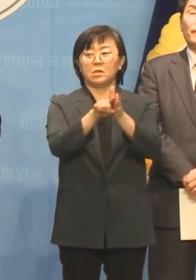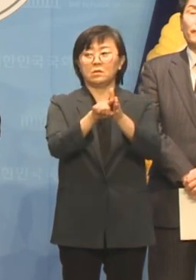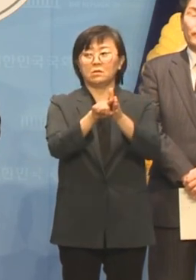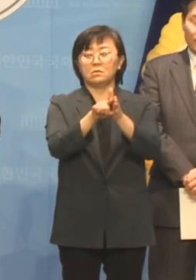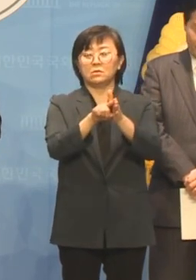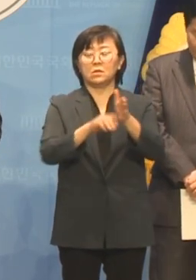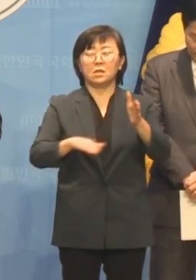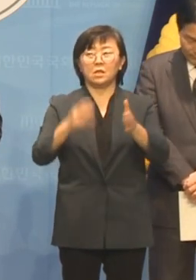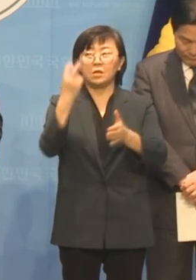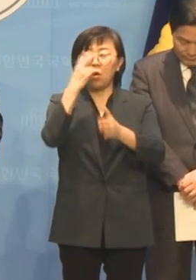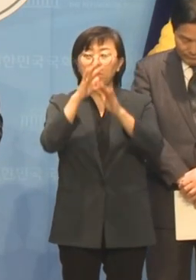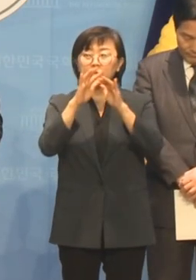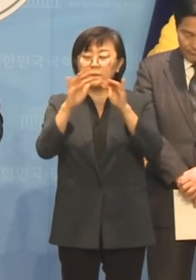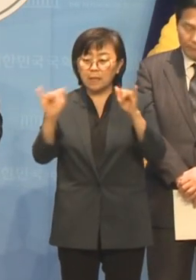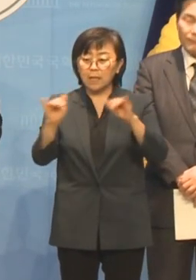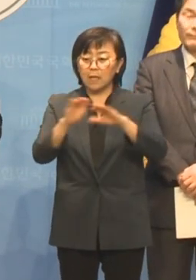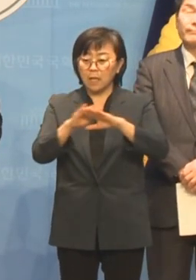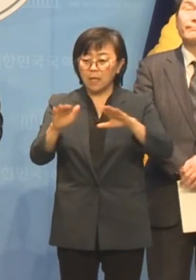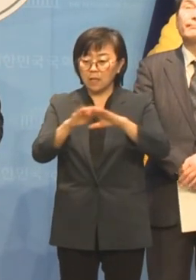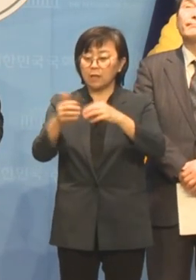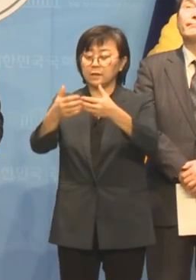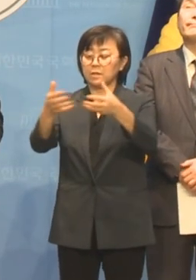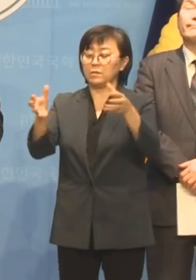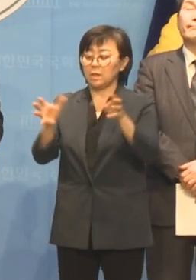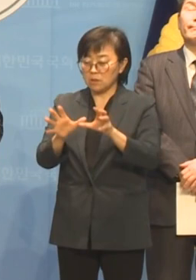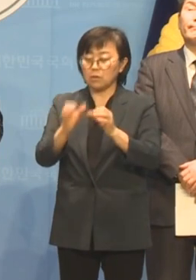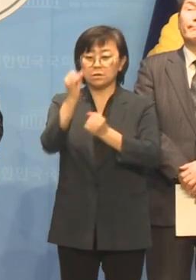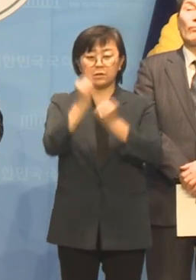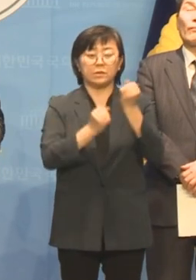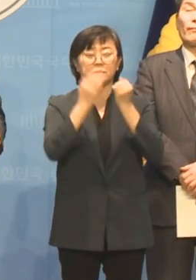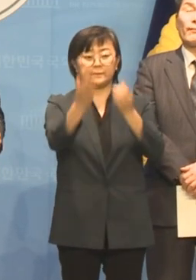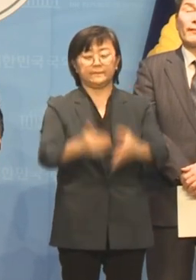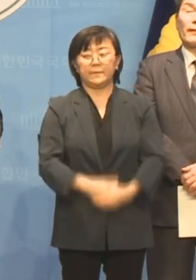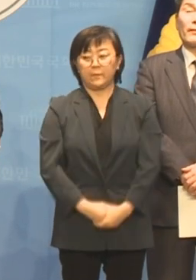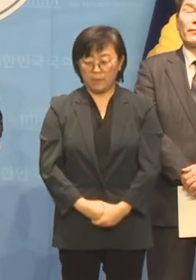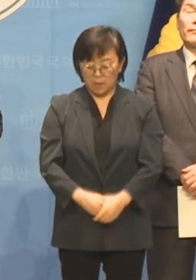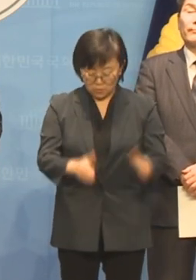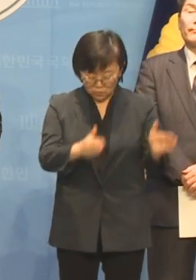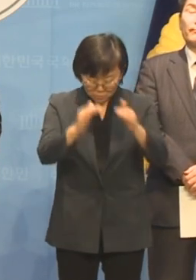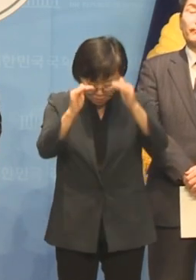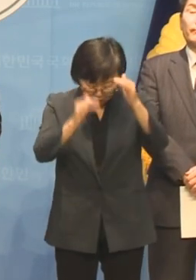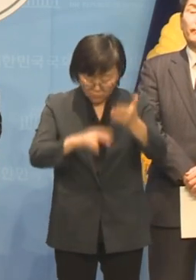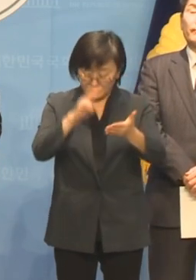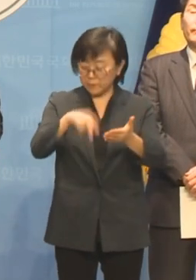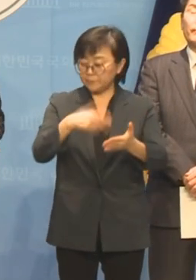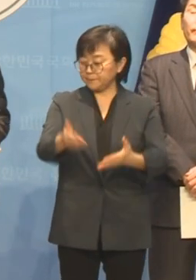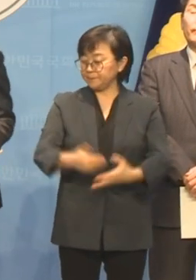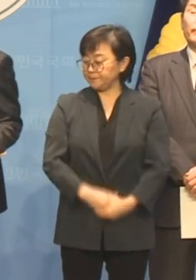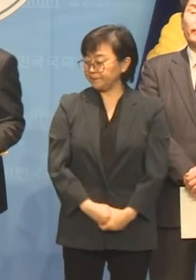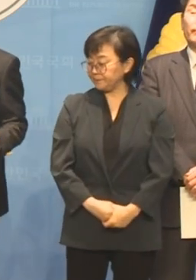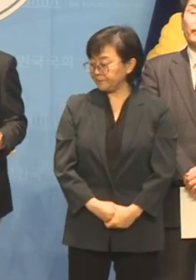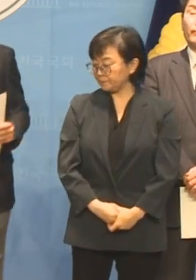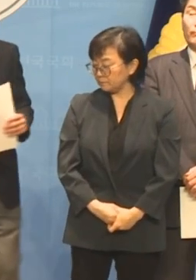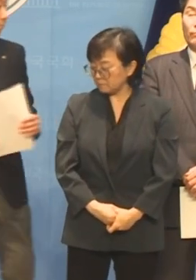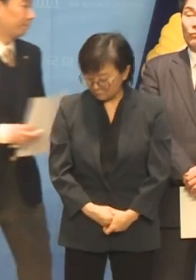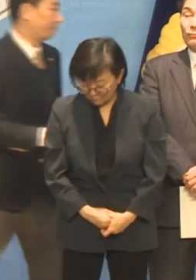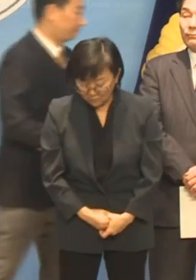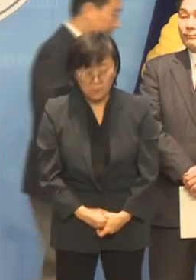저희 검사범죄 대응 TF에서 오늘 기자회견을 하도록 하겠습니다. 준비된 기자회견문 낭독하도록 하겠습니다.